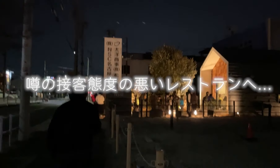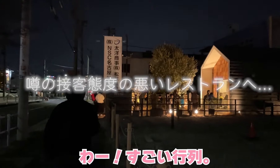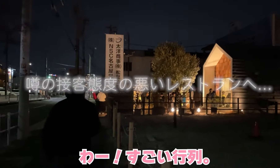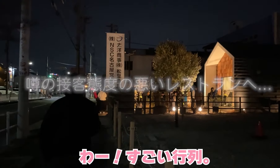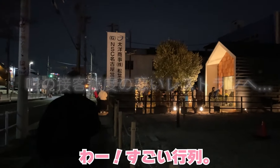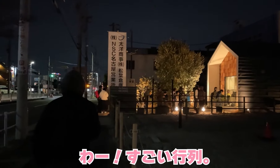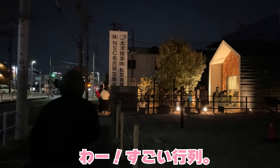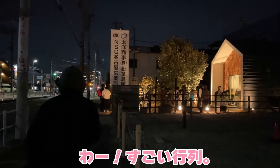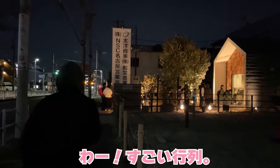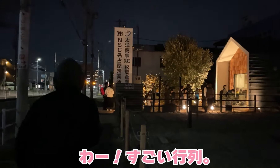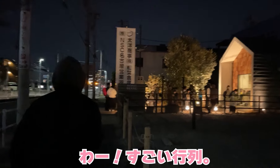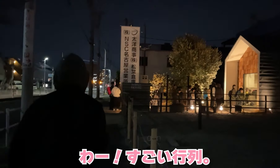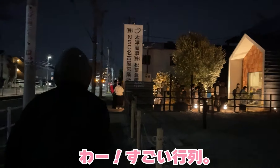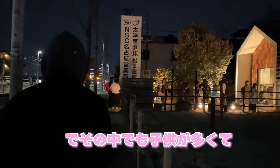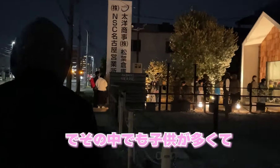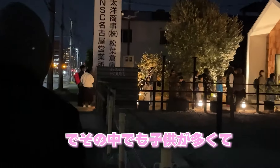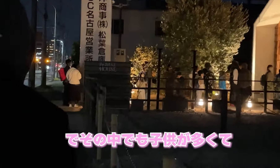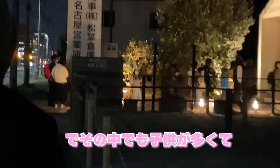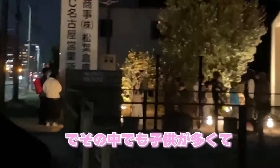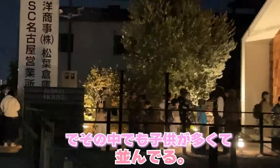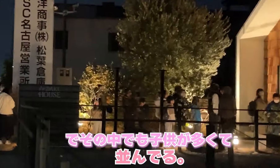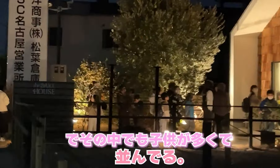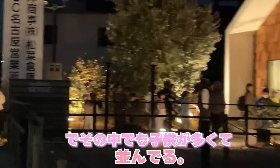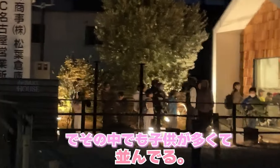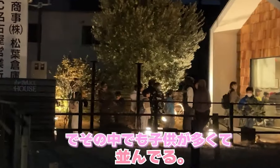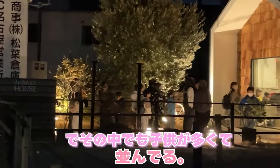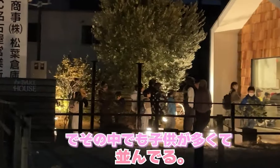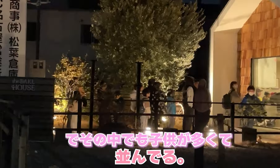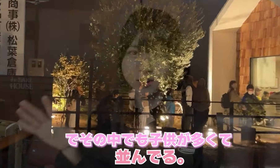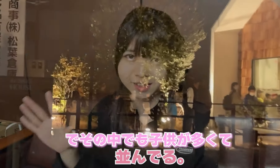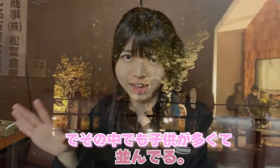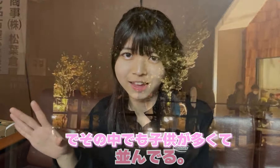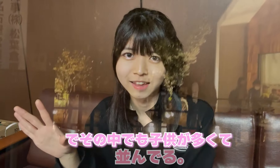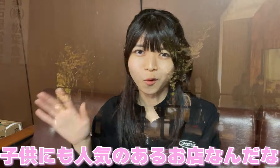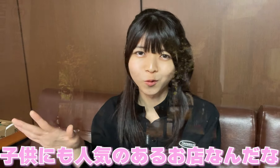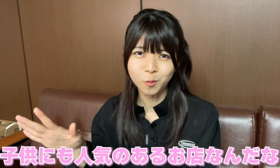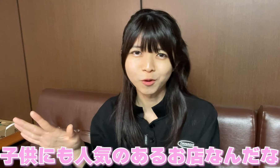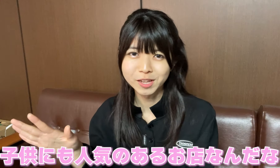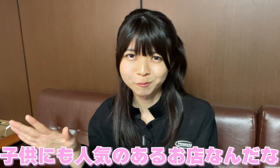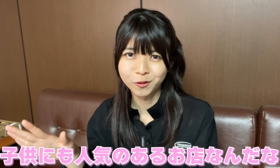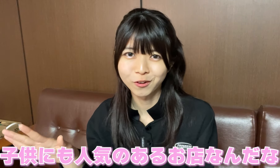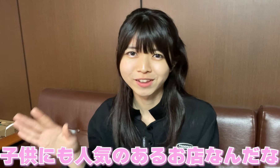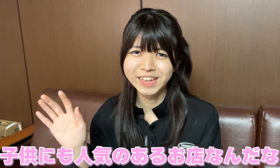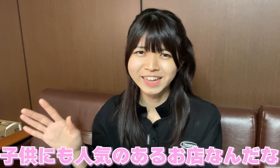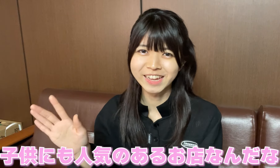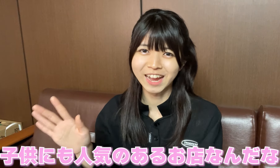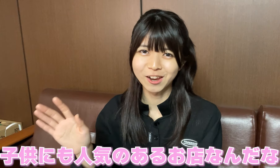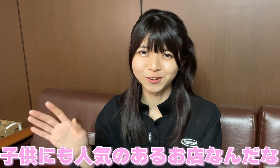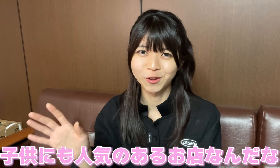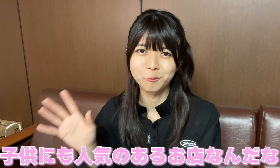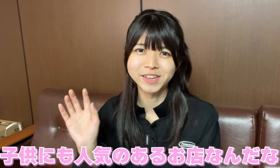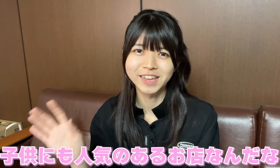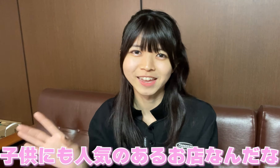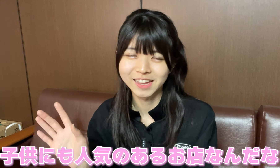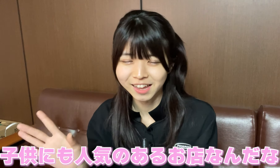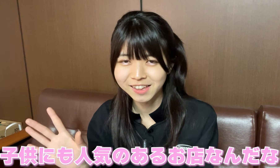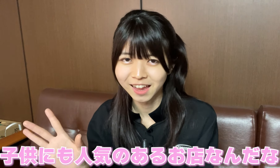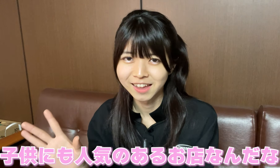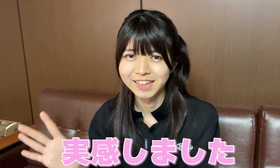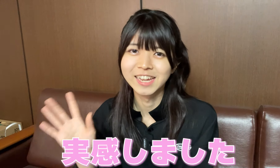わーすごい行列で、その中にも子供が多くて子供にも人気があるお店なんだなって実感